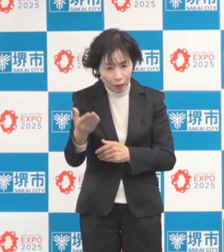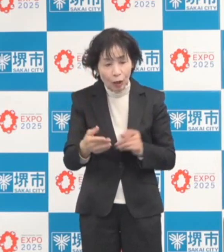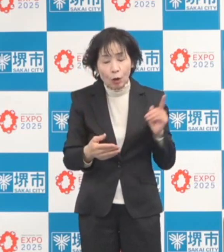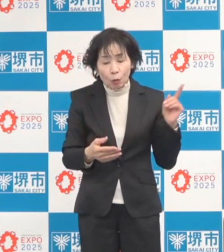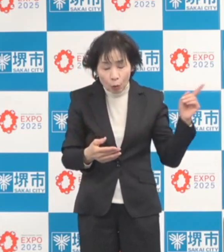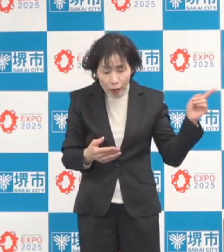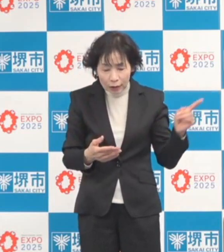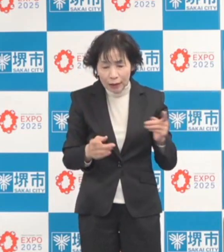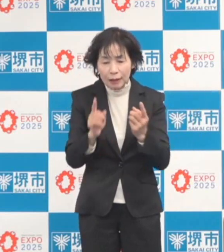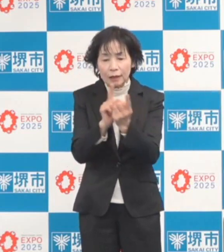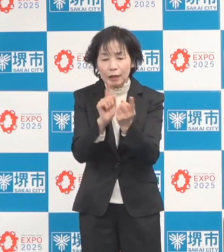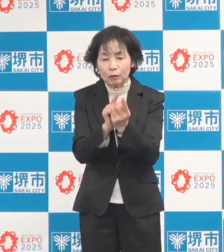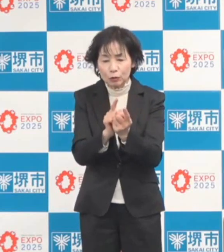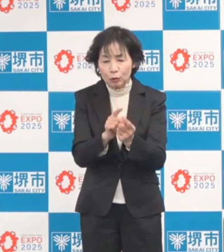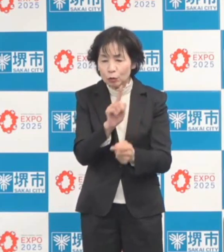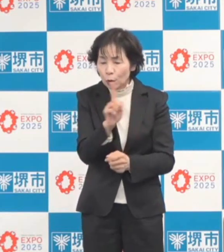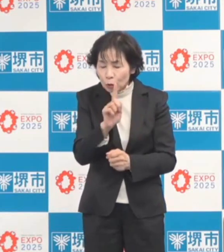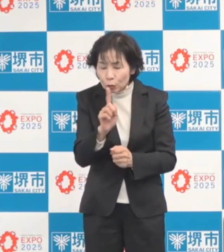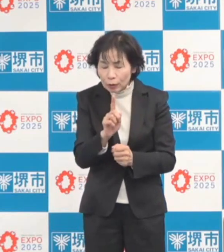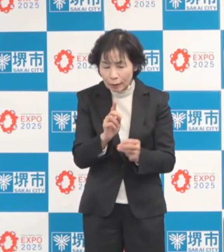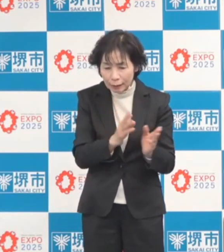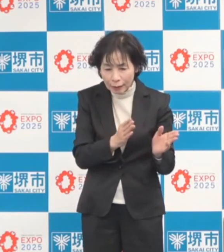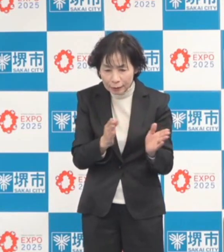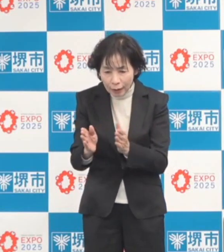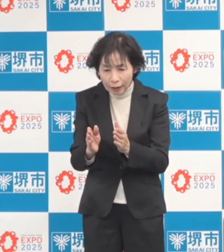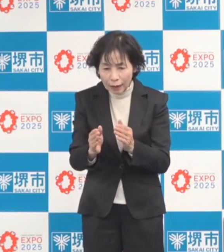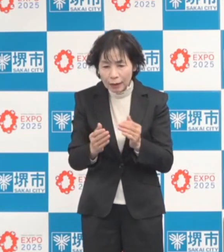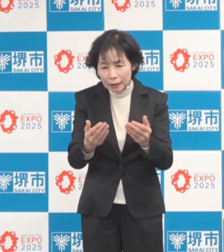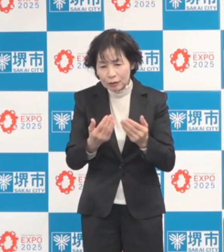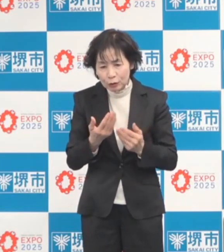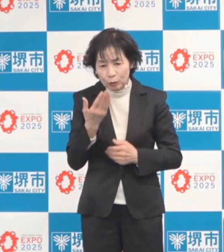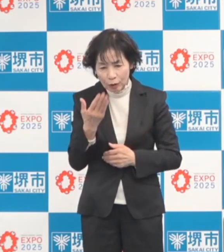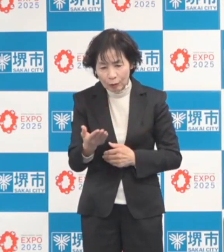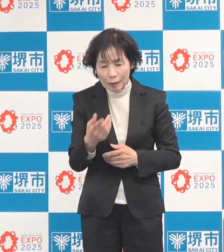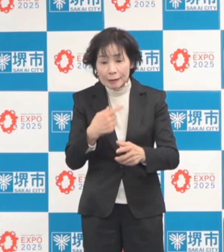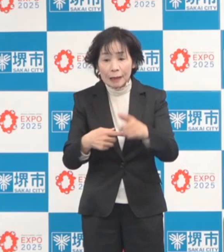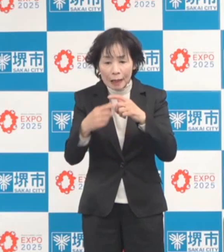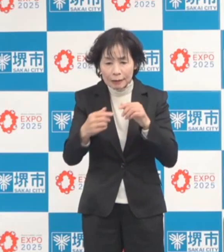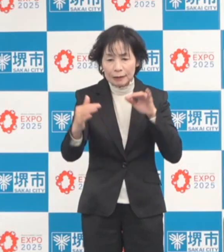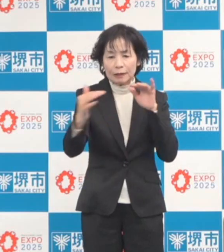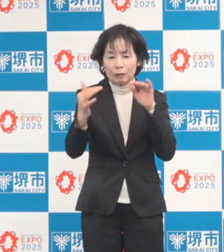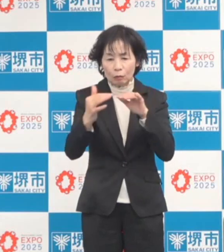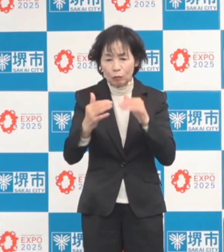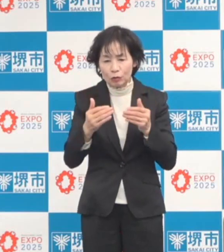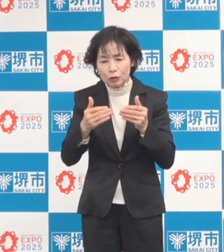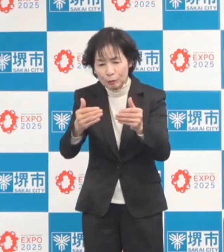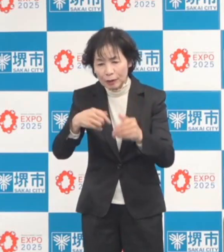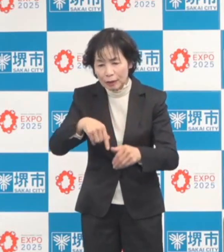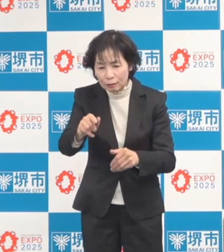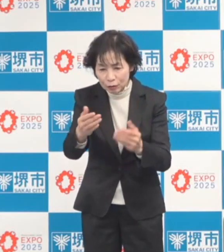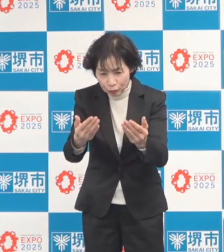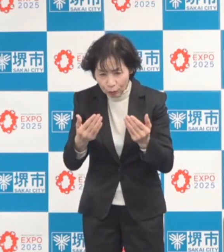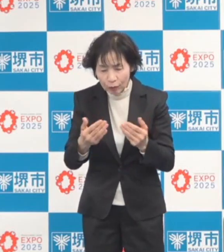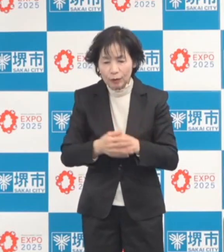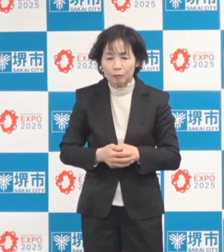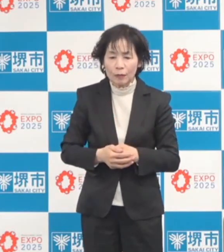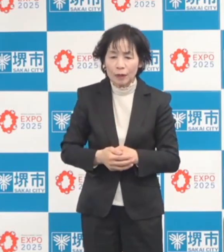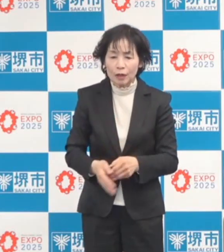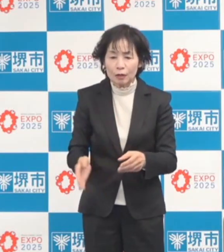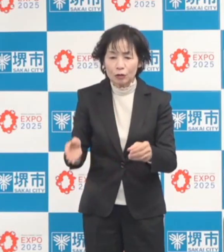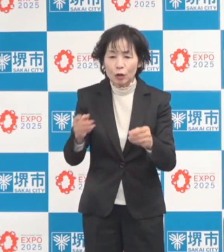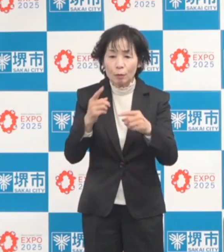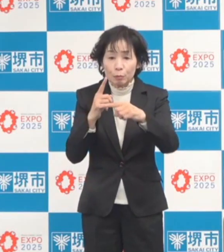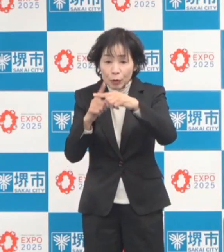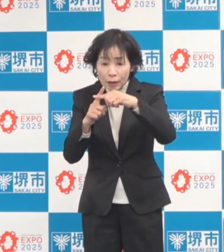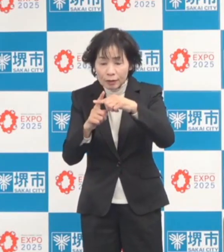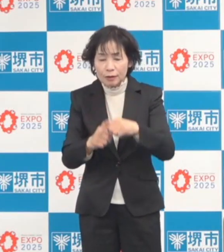ために、どのような体制で行っていくのかというところも、さらに議論を進めていく時期かなと思っております。そして加えて公共